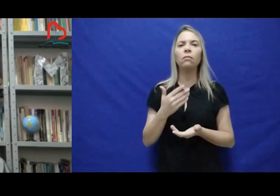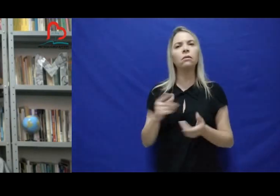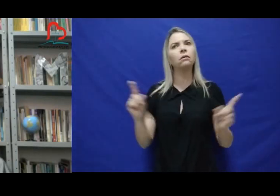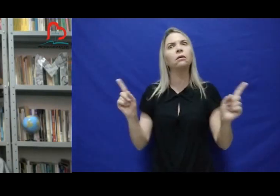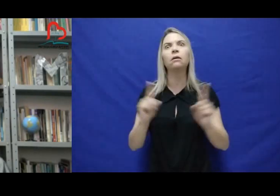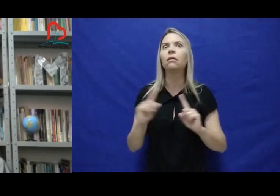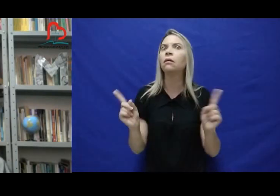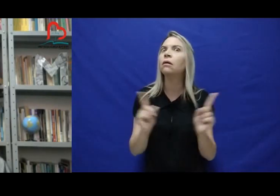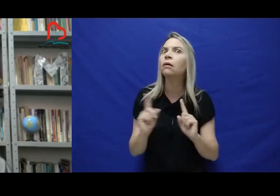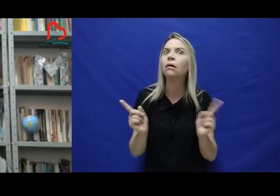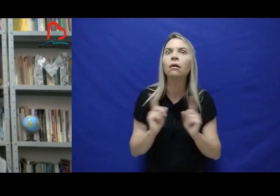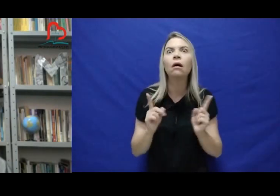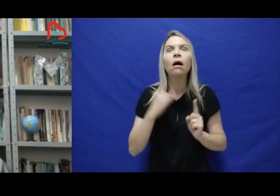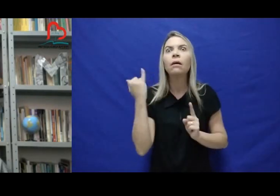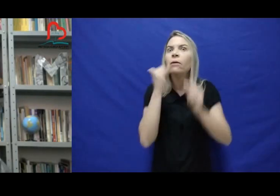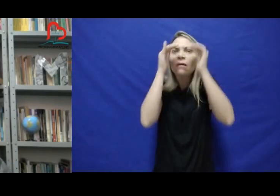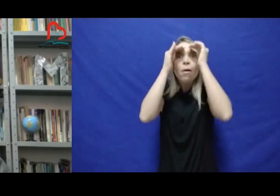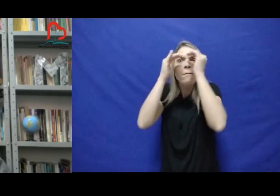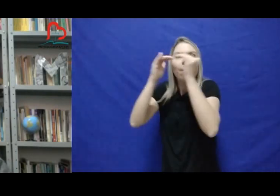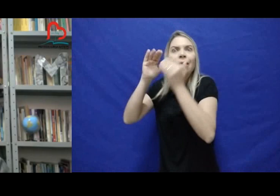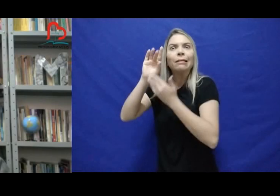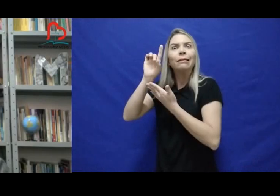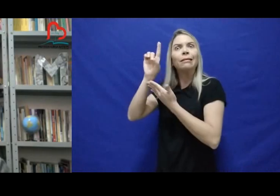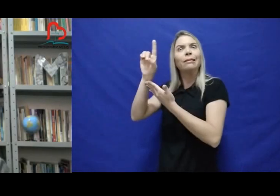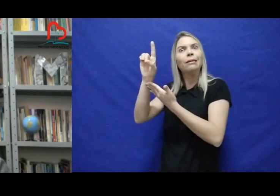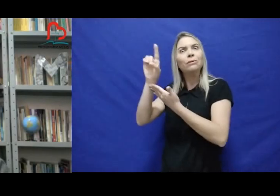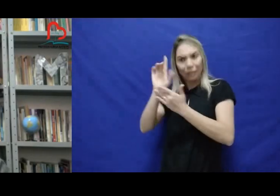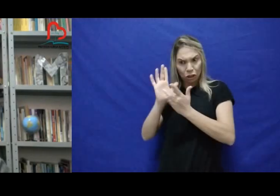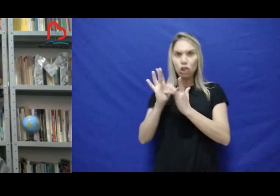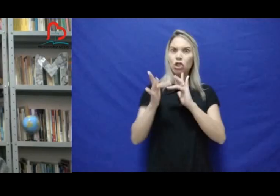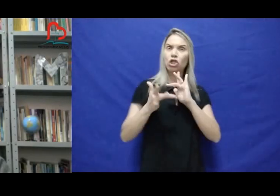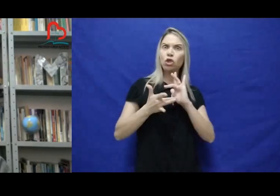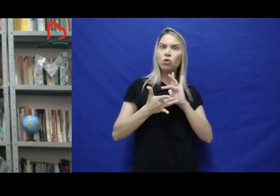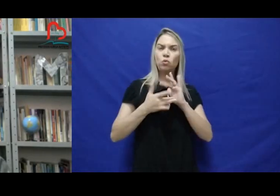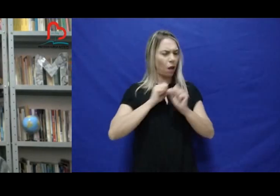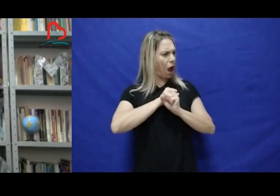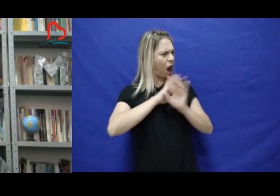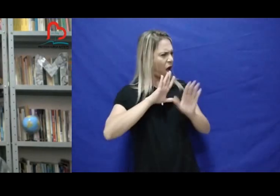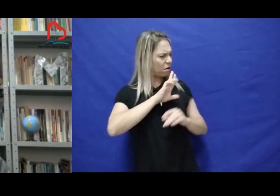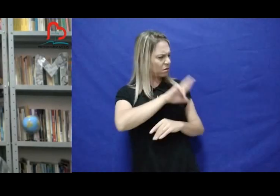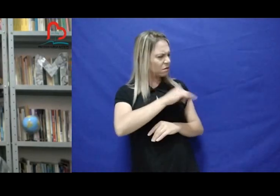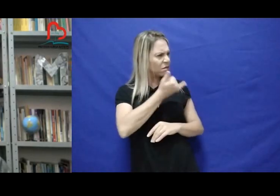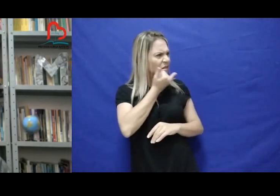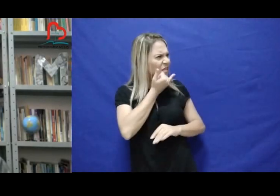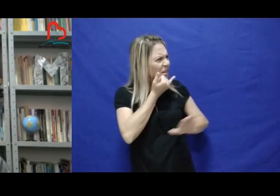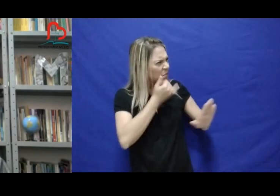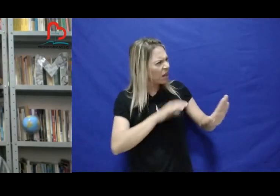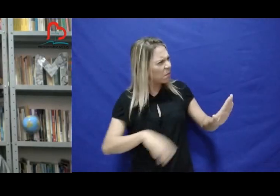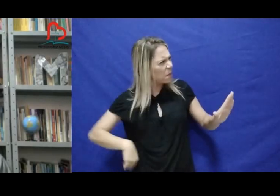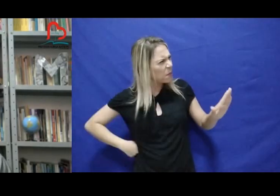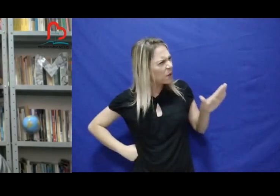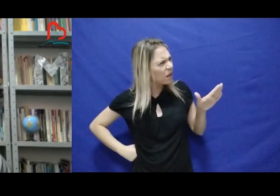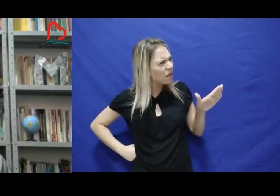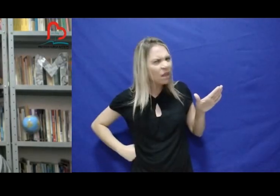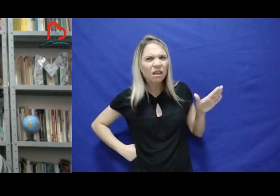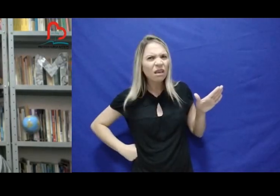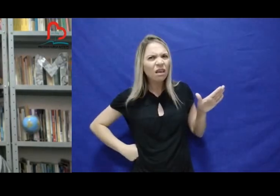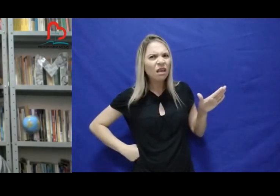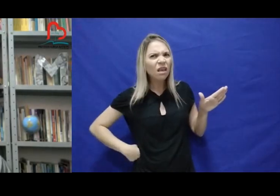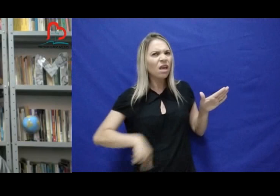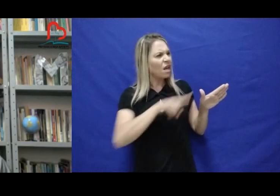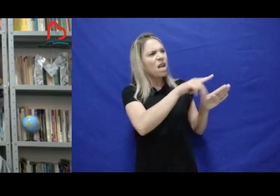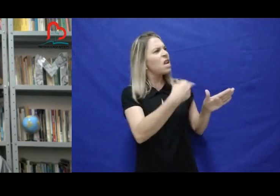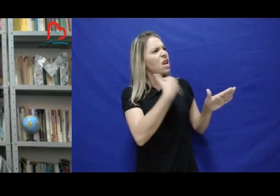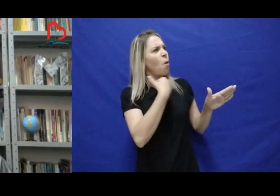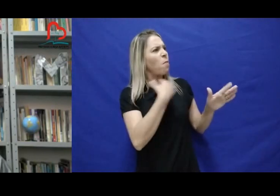de algum modo quer ser o Deus da sua vida. A palavra de Deus nos mostra que Jesus com clareza repreendeu